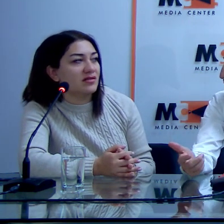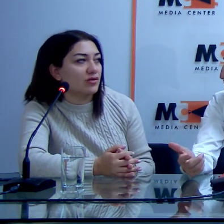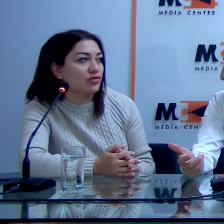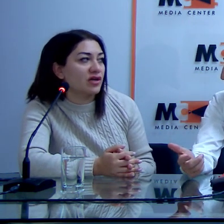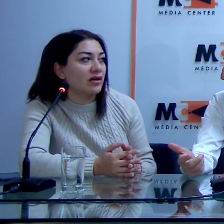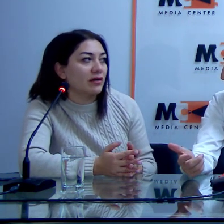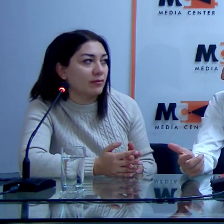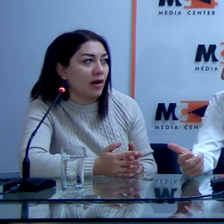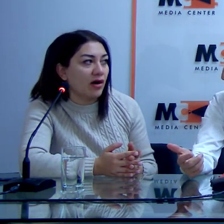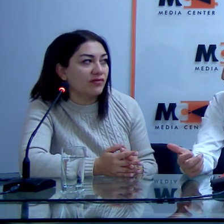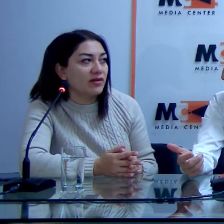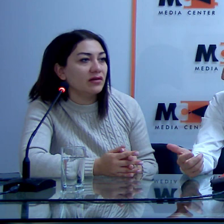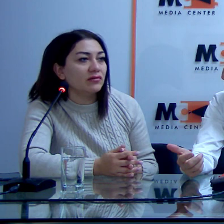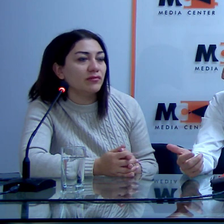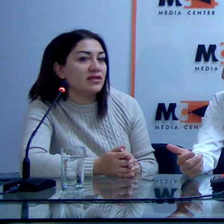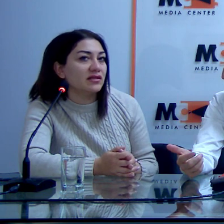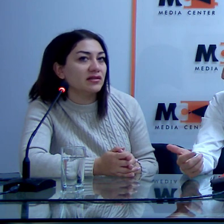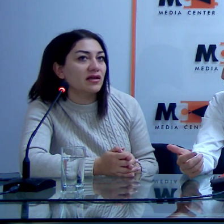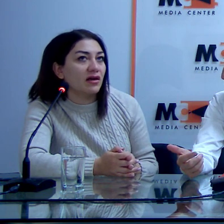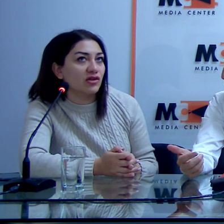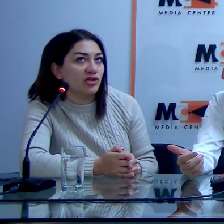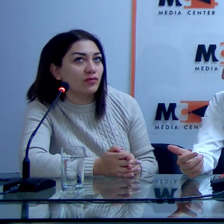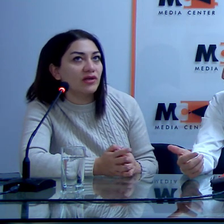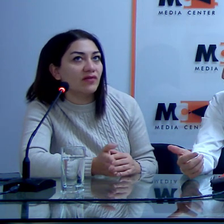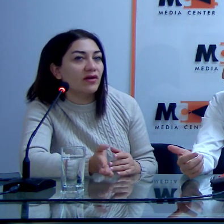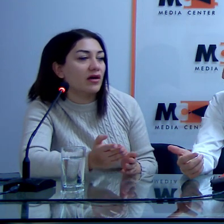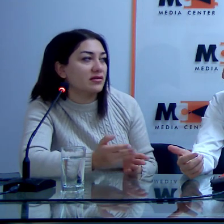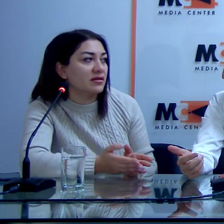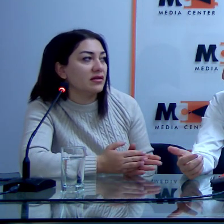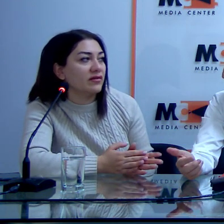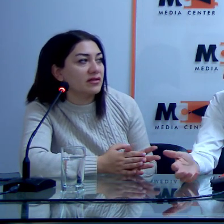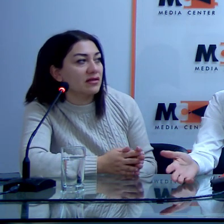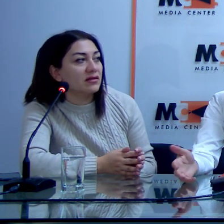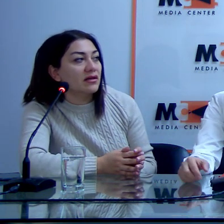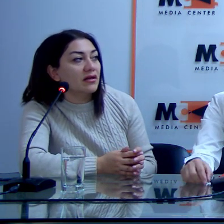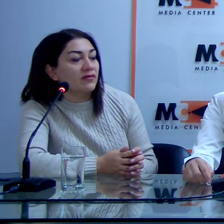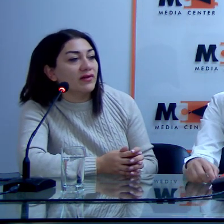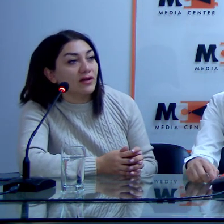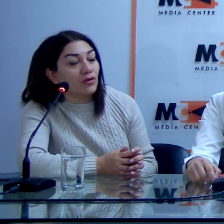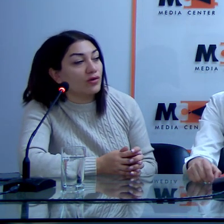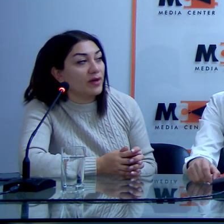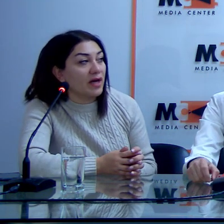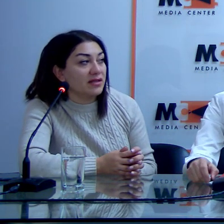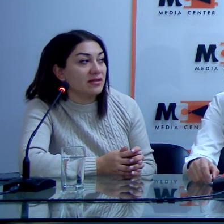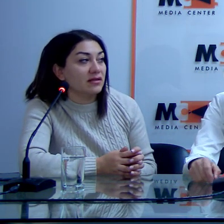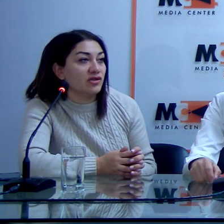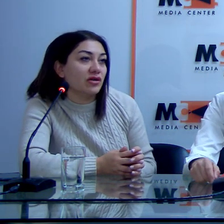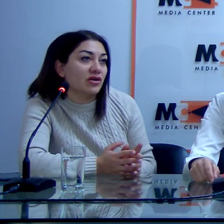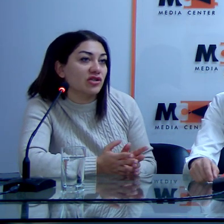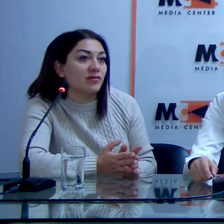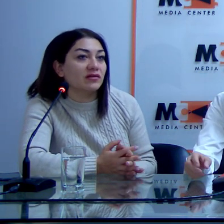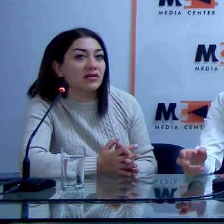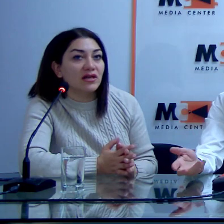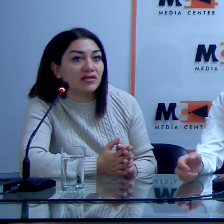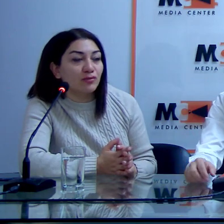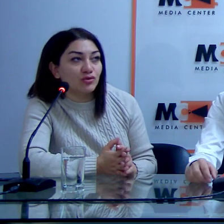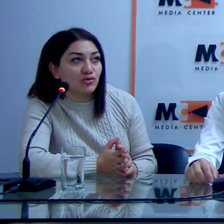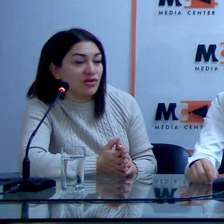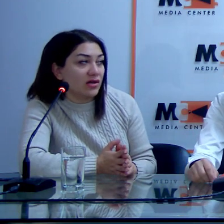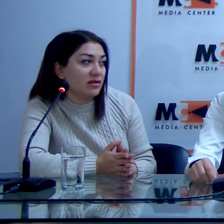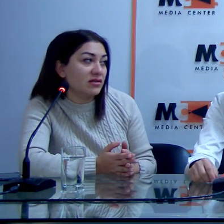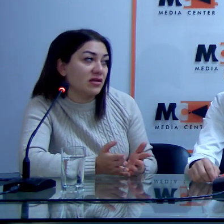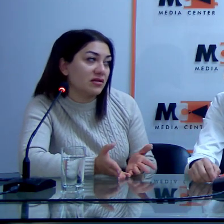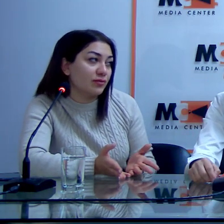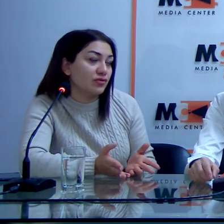ինչ-որ անսարքության բախվի, մեծ խնդիր է առաջանում Երևան հասնելը եւ այդ սարքը վերանորոգման հանձնելը, ինչը առաջացնում է արդեն